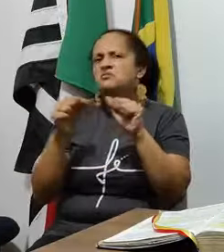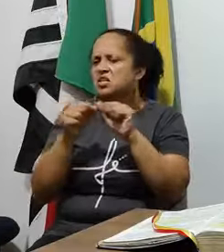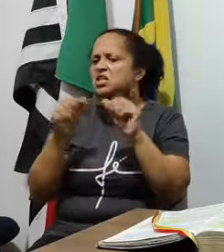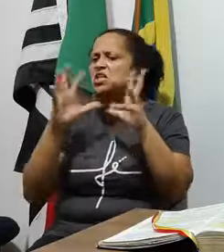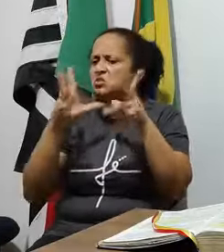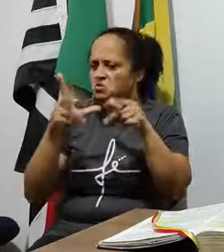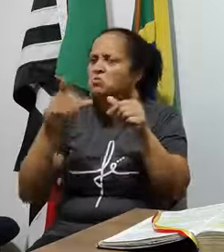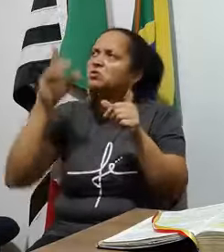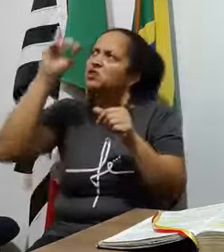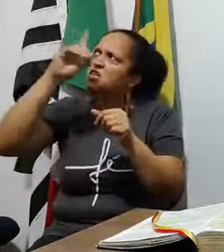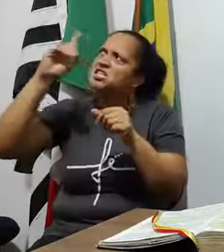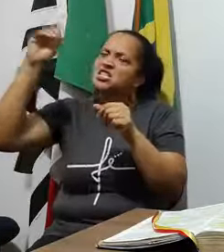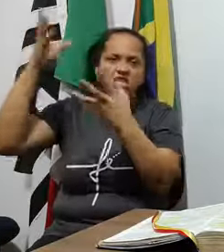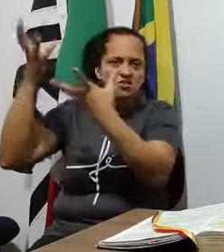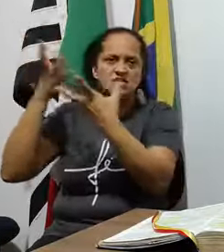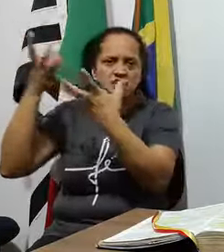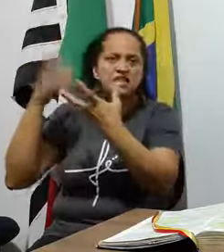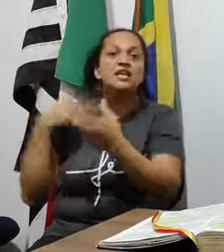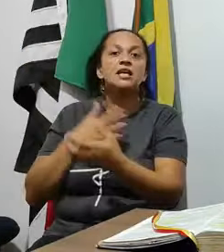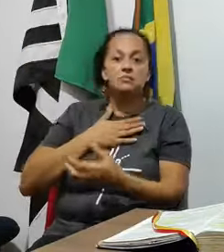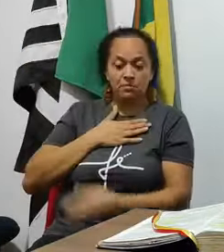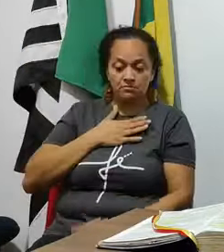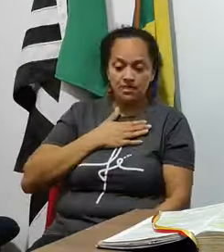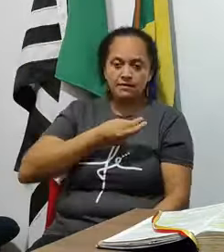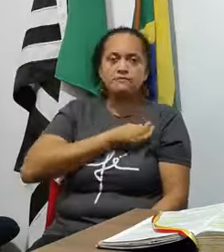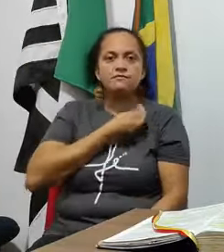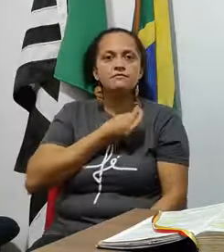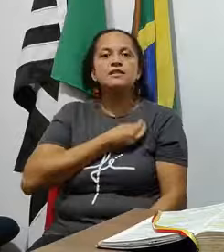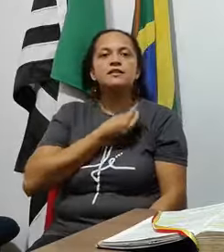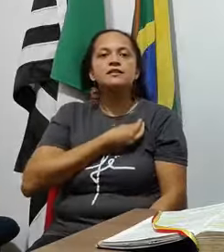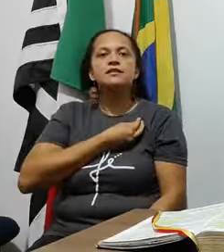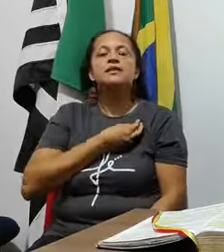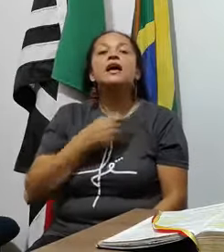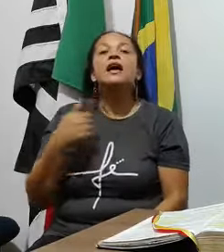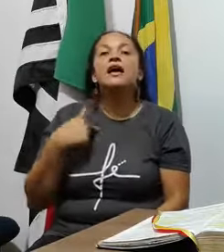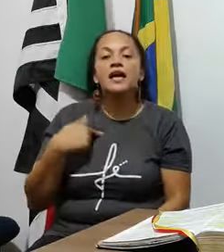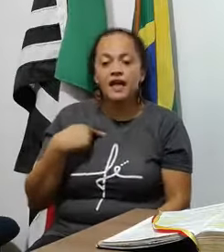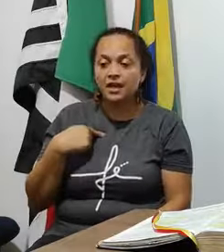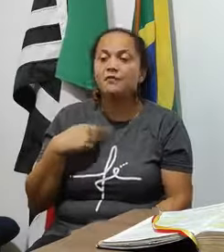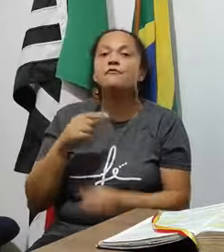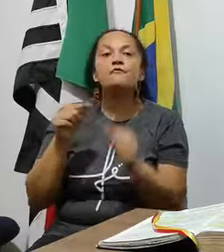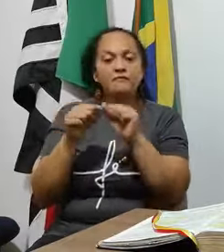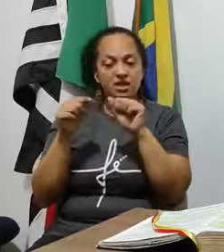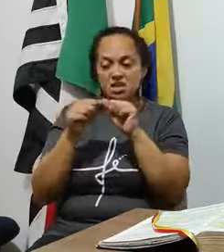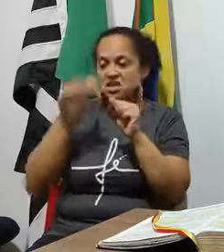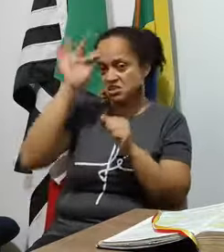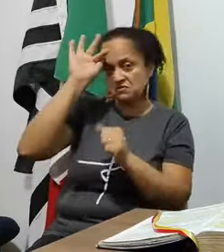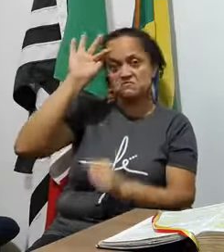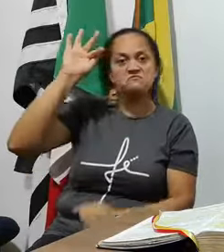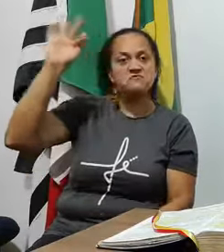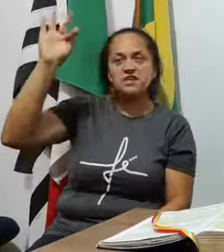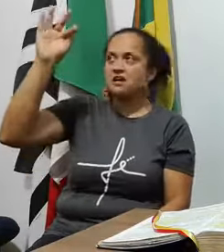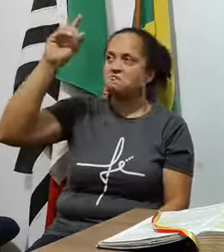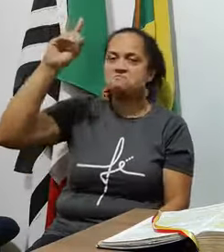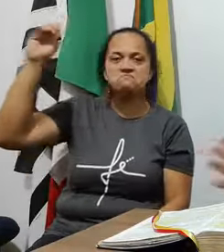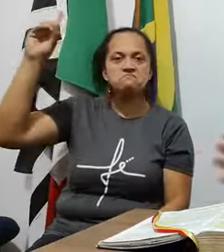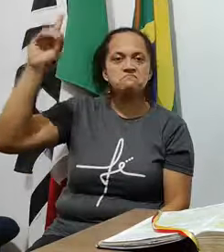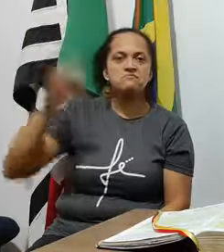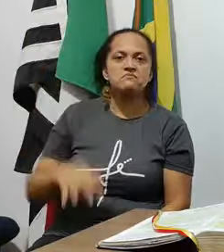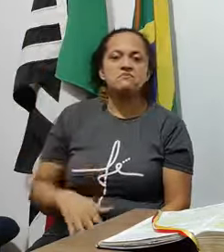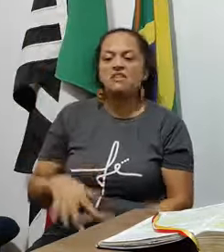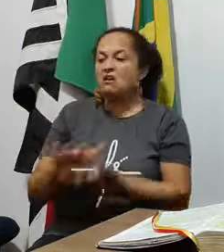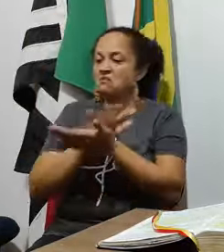me entregou, o plano e o propósito que Ele me entregou, eu cumpri fielmente, né? Não deixei